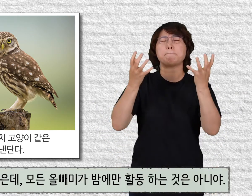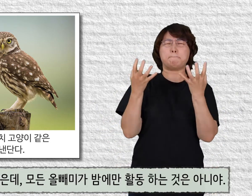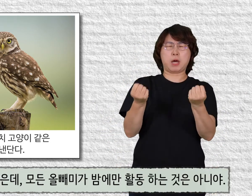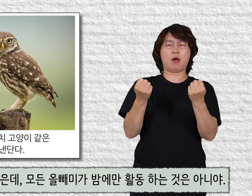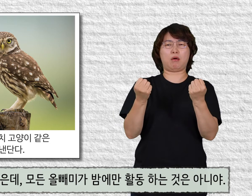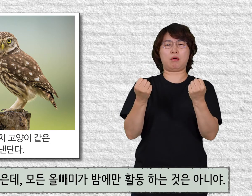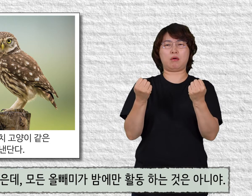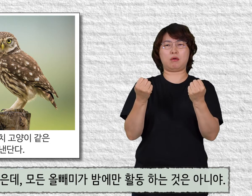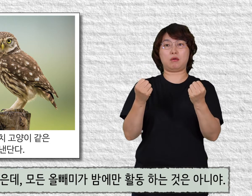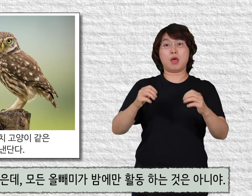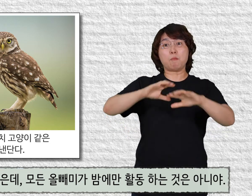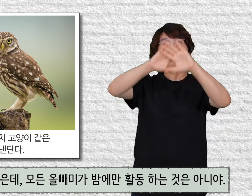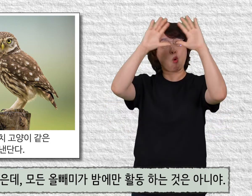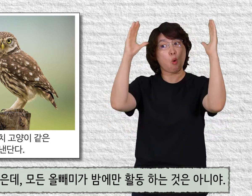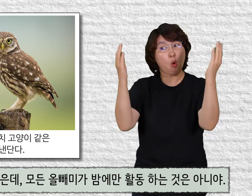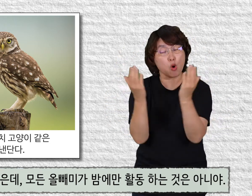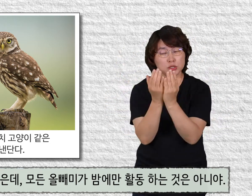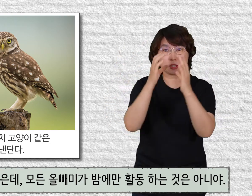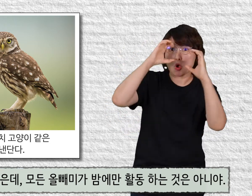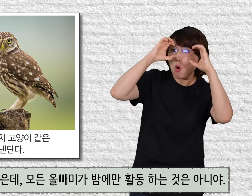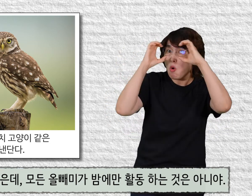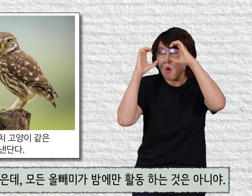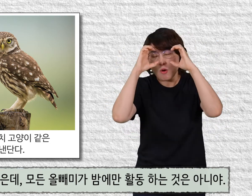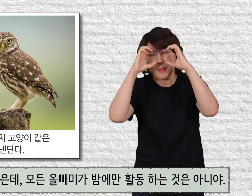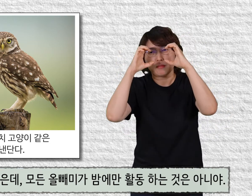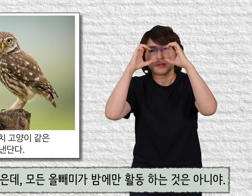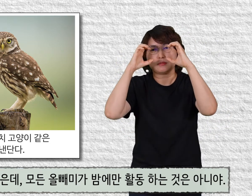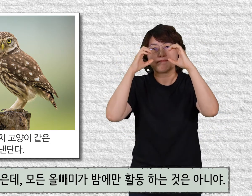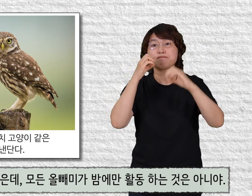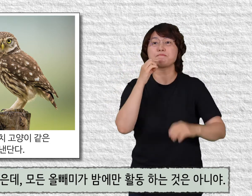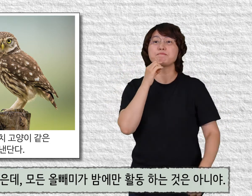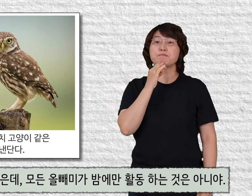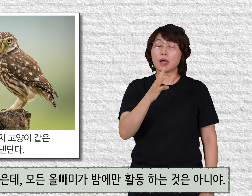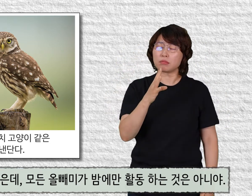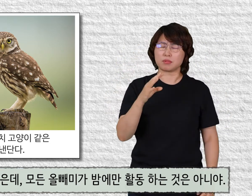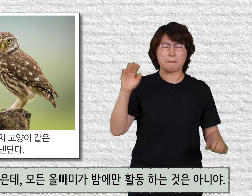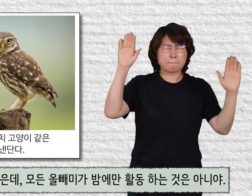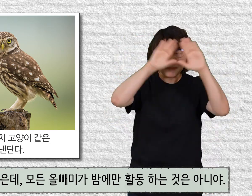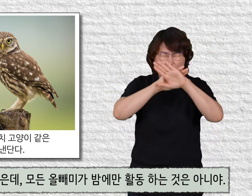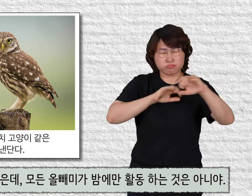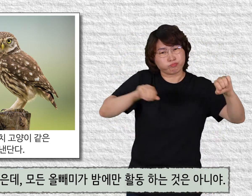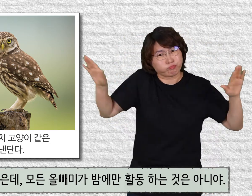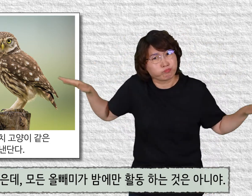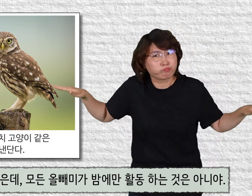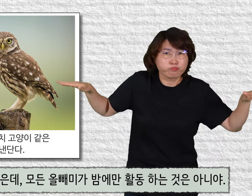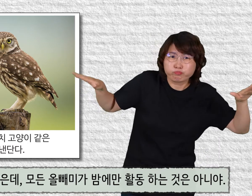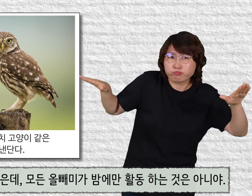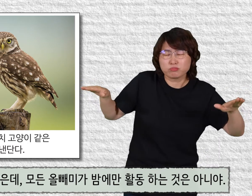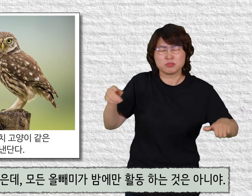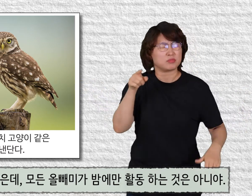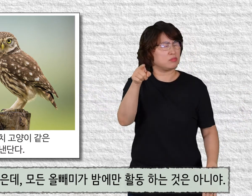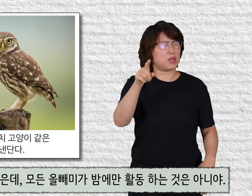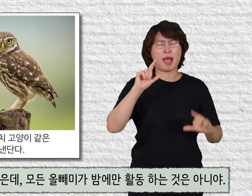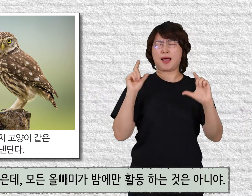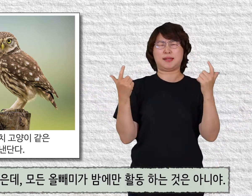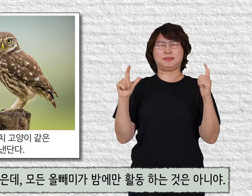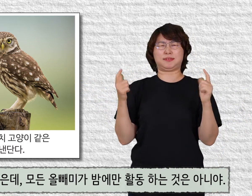올빼미도 종류가 많은데 모든 올빼미가 밤에만 활동하는 것은 아니야.